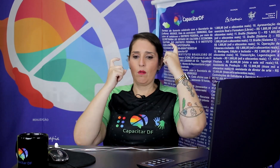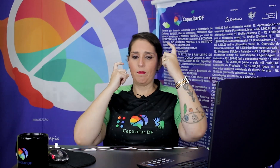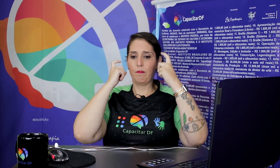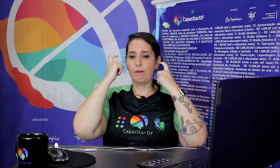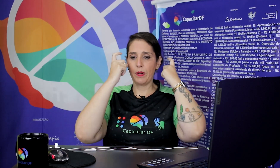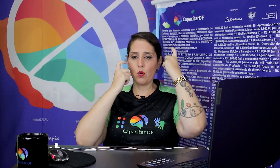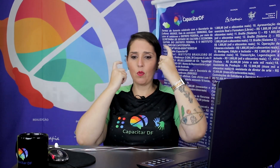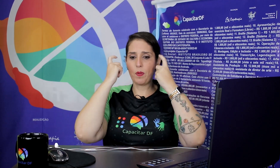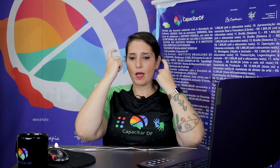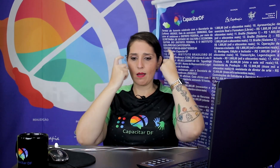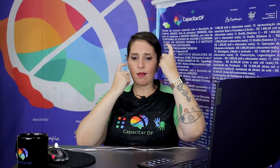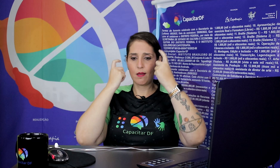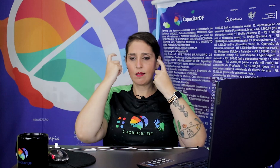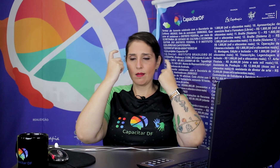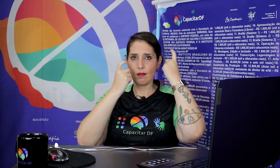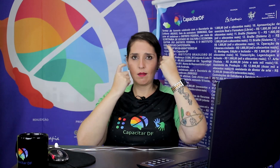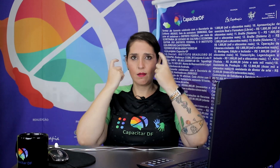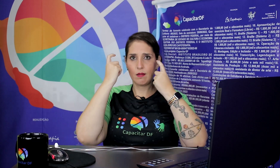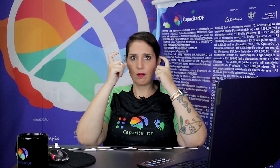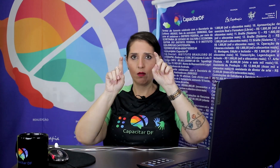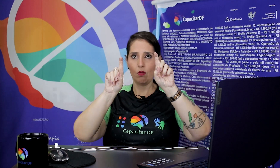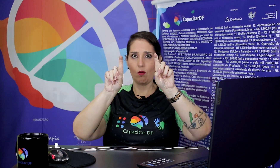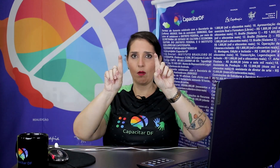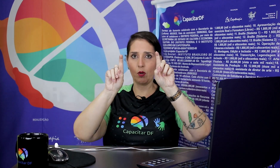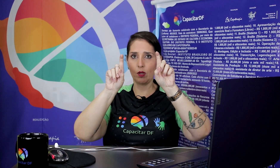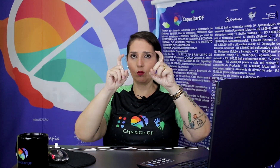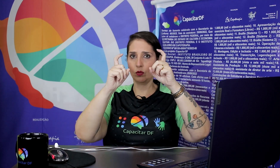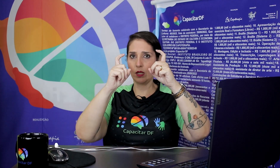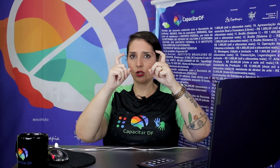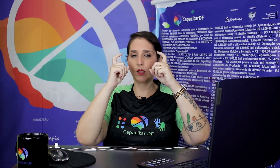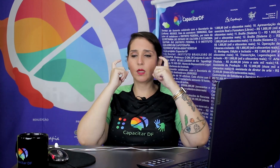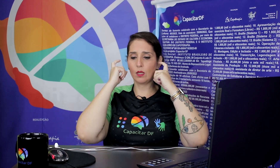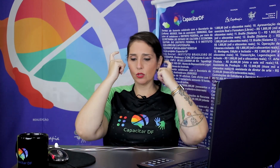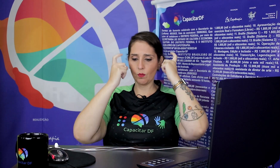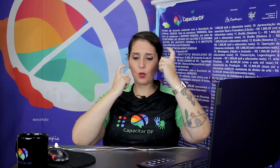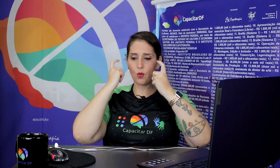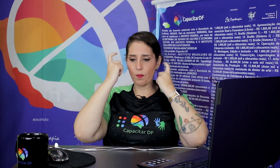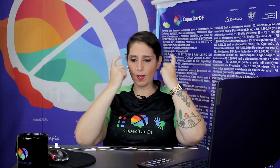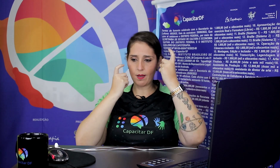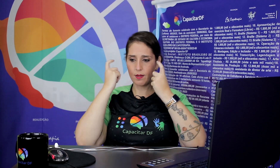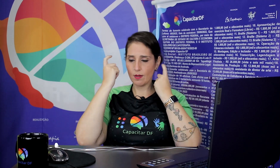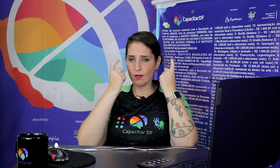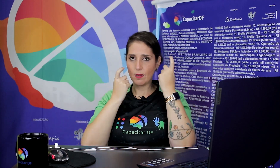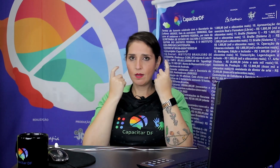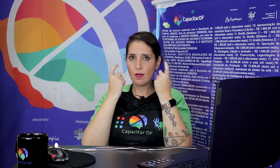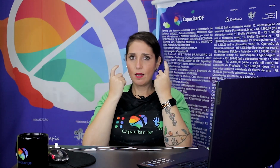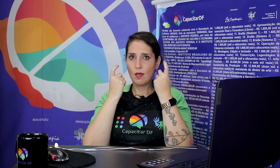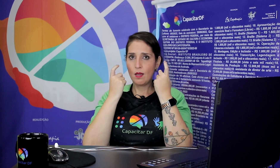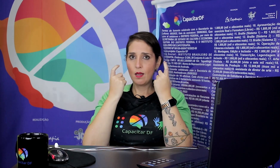Ó, preocupar. Com a mão, o dedinho enganche, preocupar.